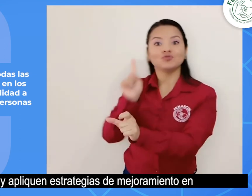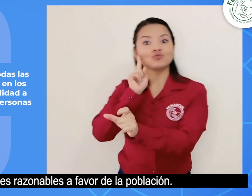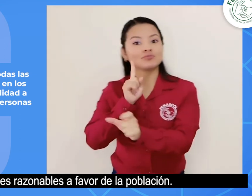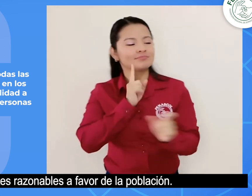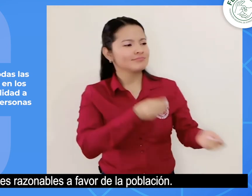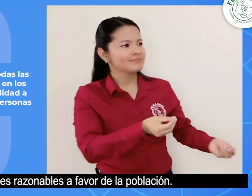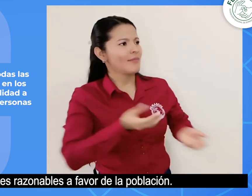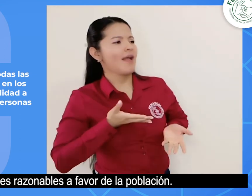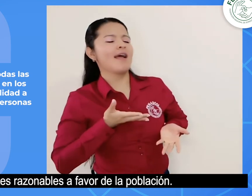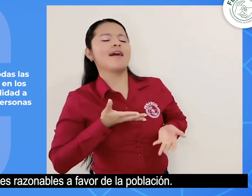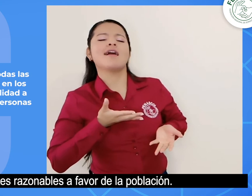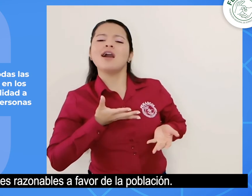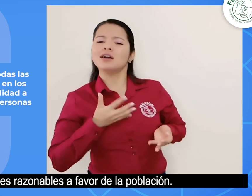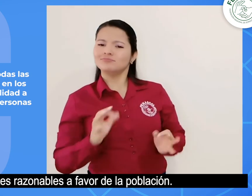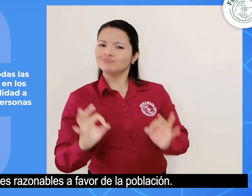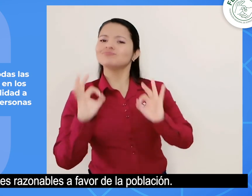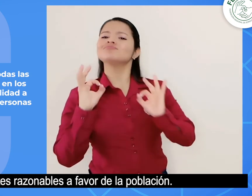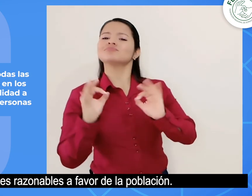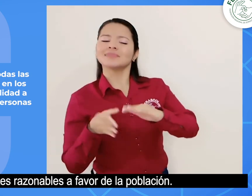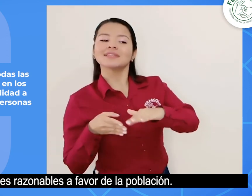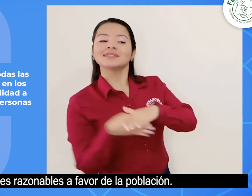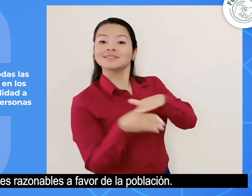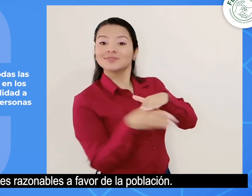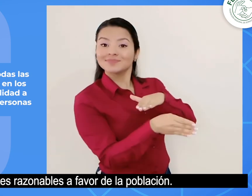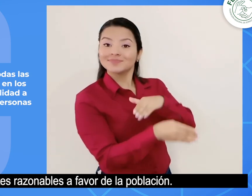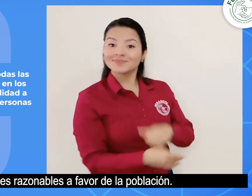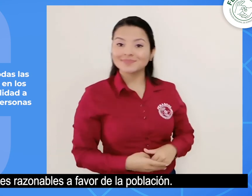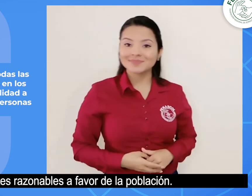en ajustes razonables a favor de la población.